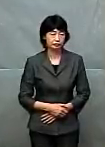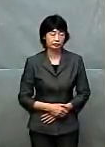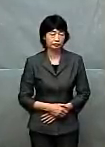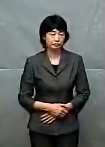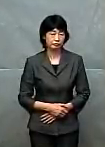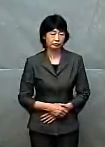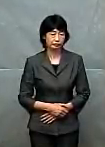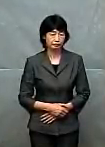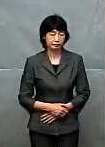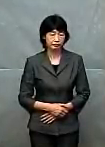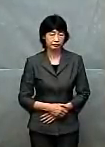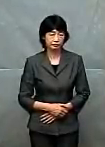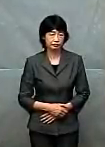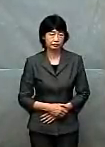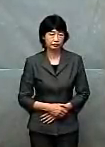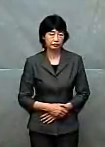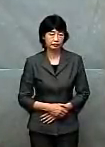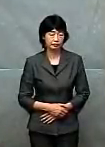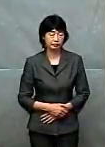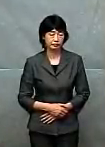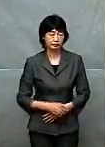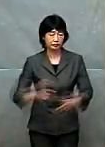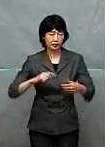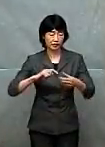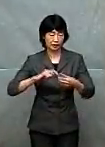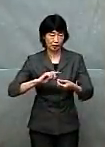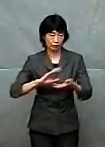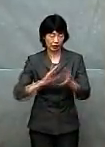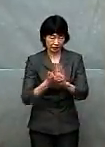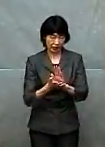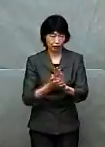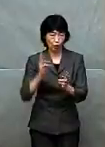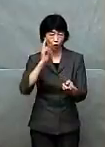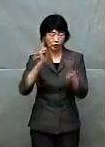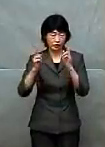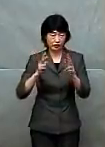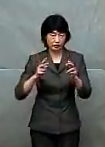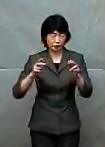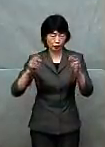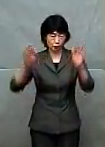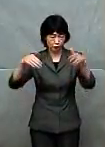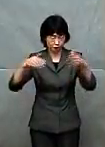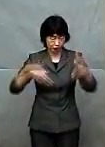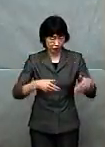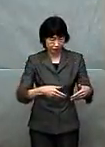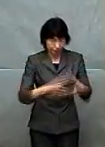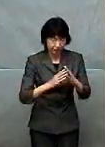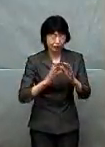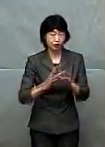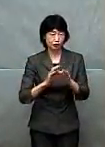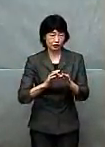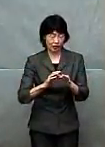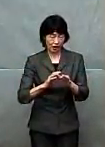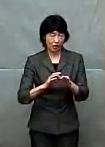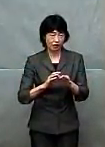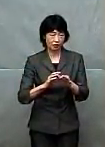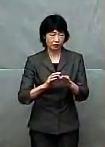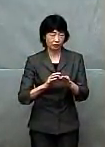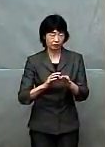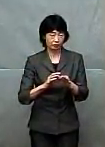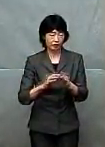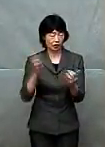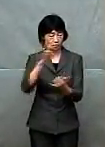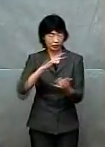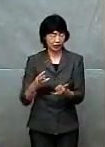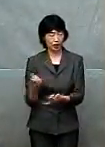家福新報須藤です。 はい、 山形県が企業誘致のホームページで、まあ、災害に強い山形、 はい、 安全安